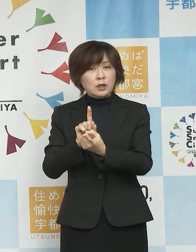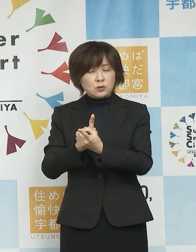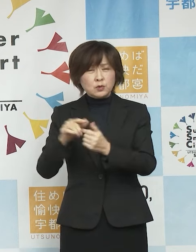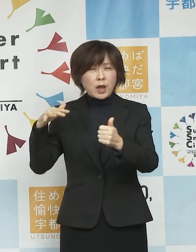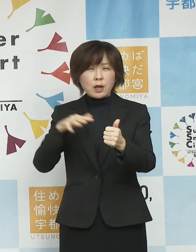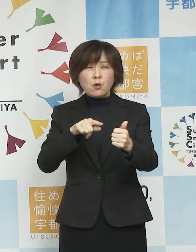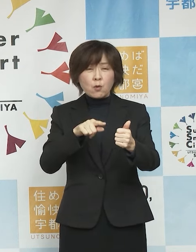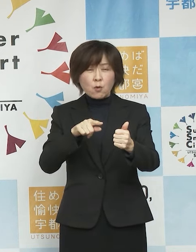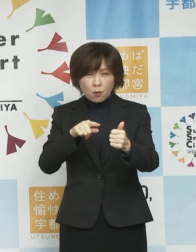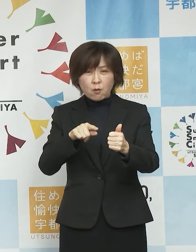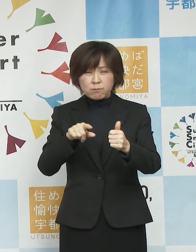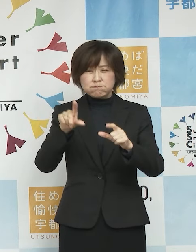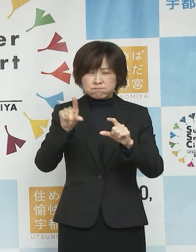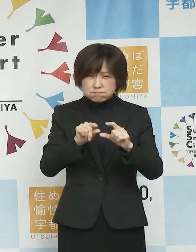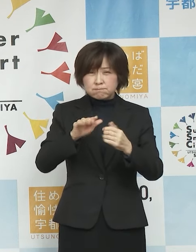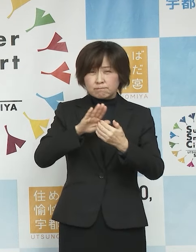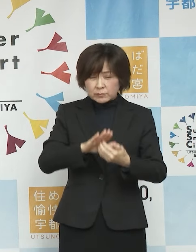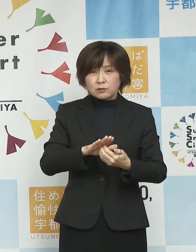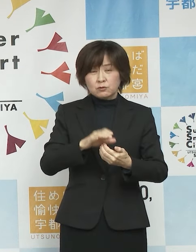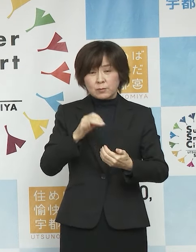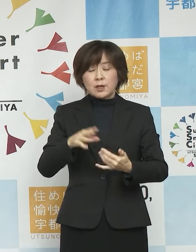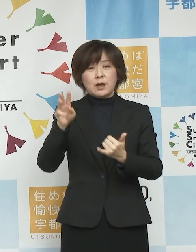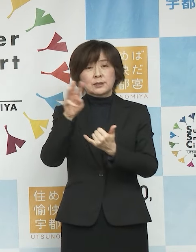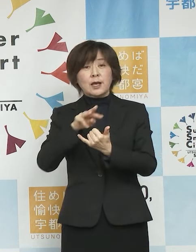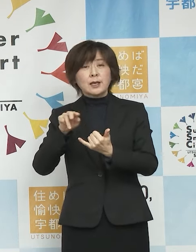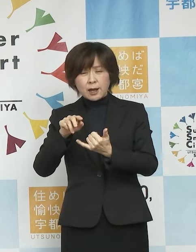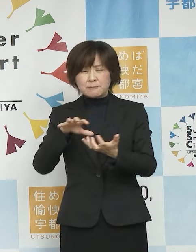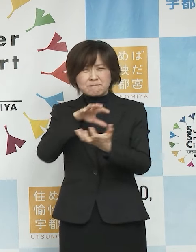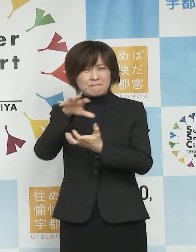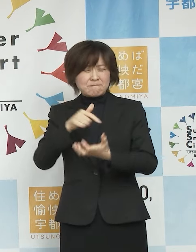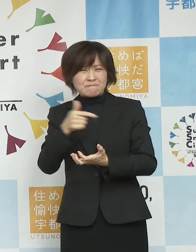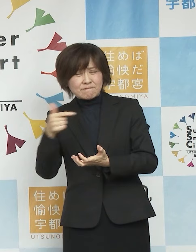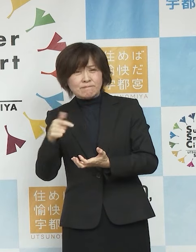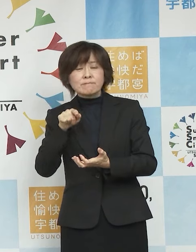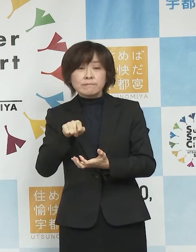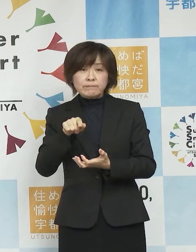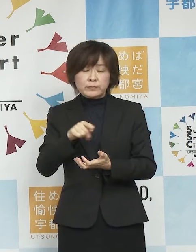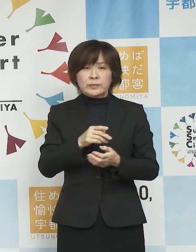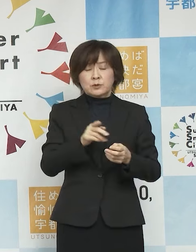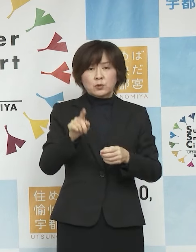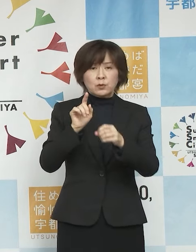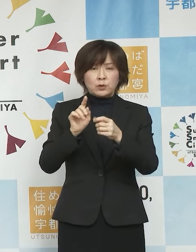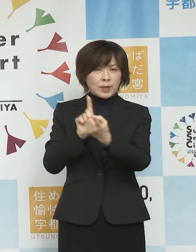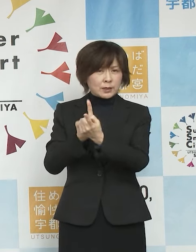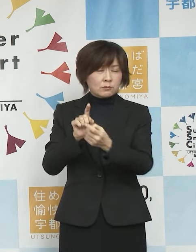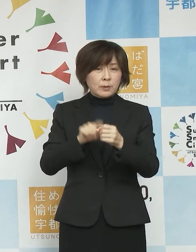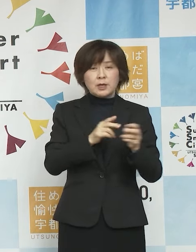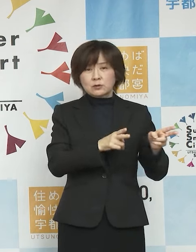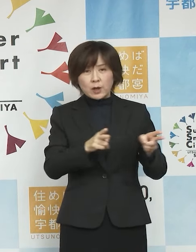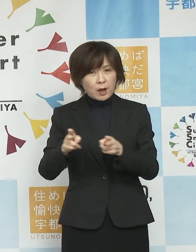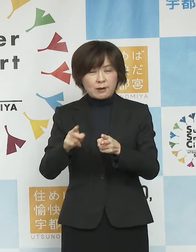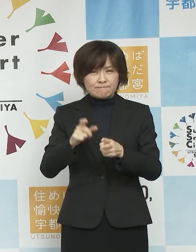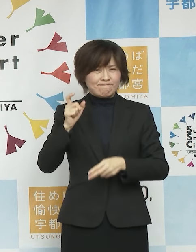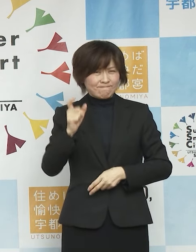抑えるとともに、自然災害が増加激甚化する中、その備えを強化する取り組みをさら